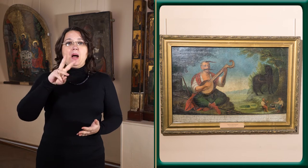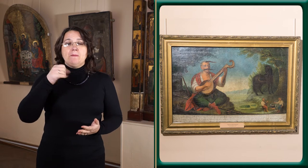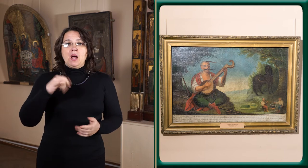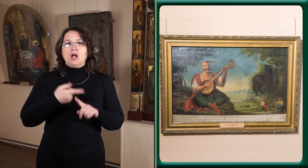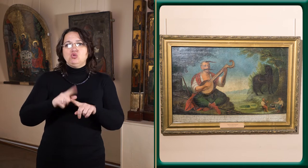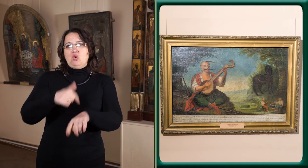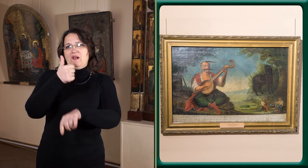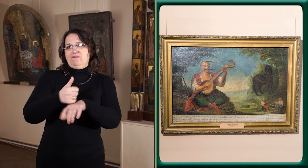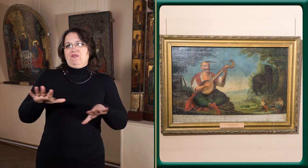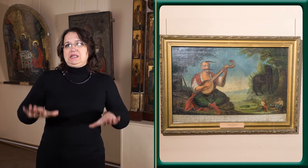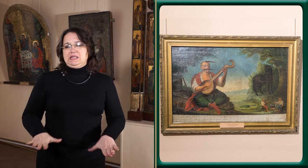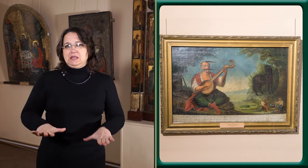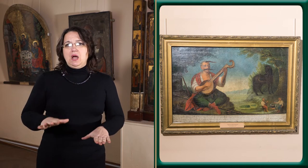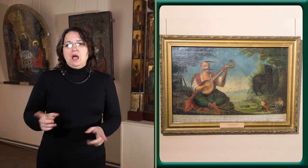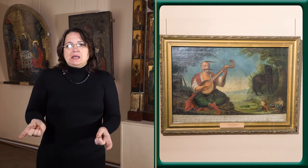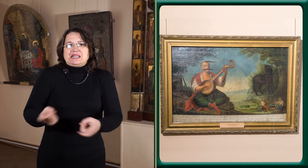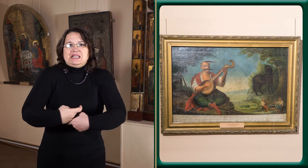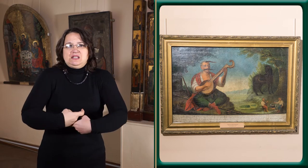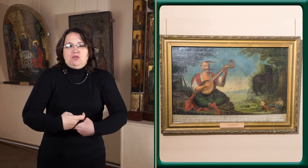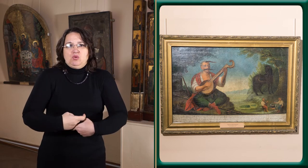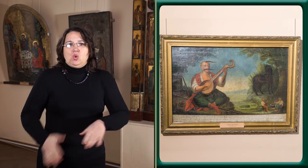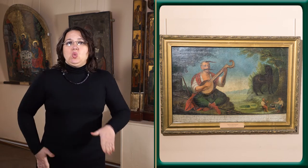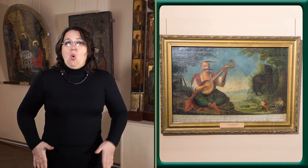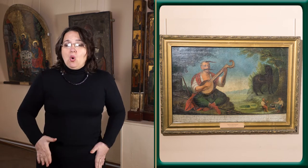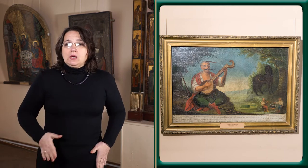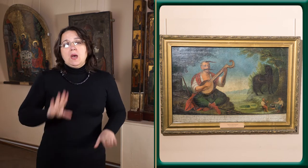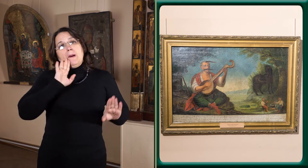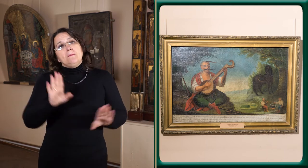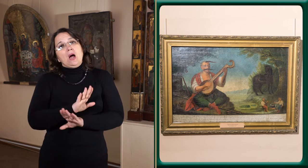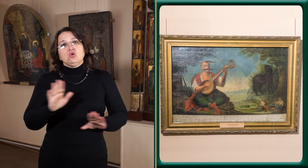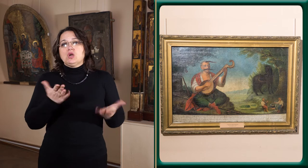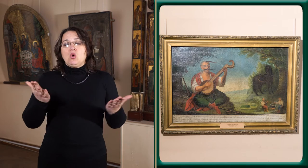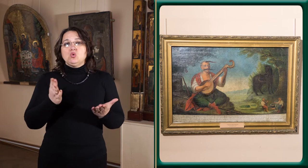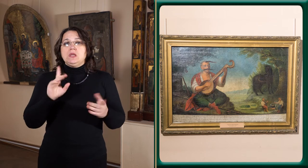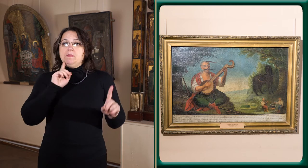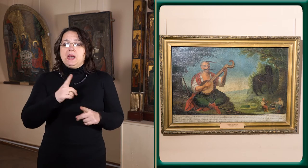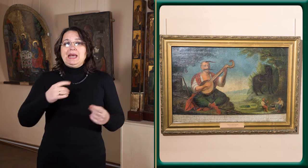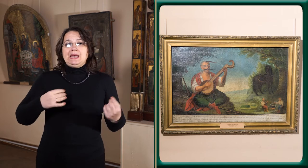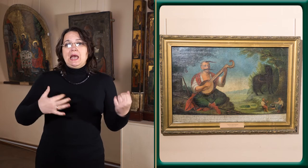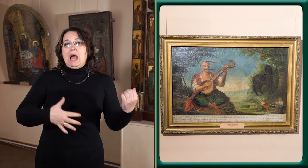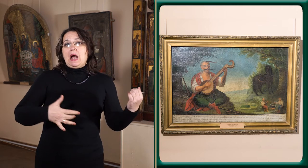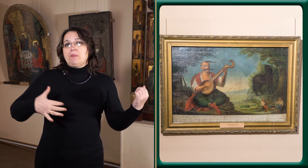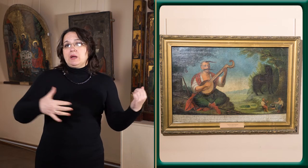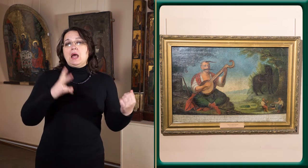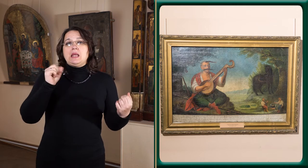Мамая, который восседает, скрестив по-турецки ноги, поет какую-то песнь и аккомпанирует себе на